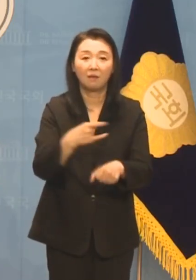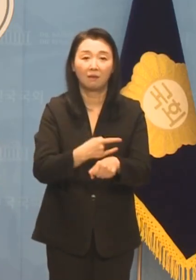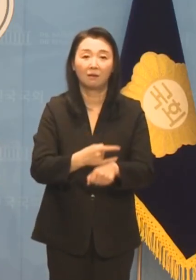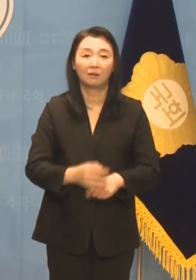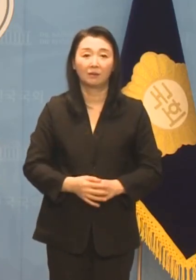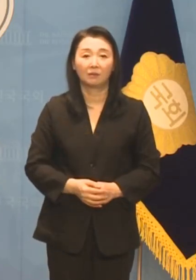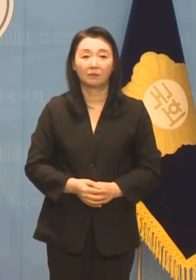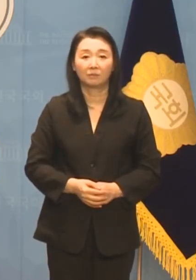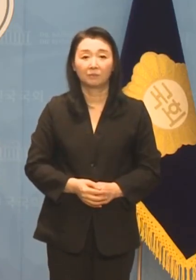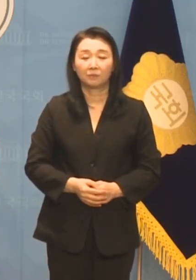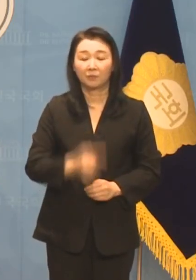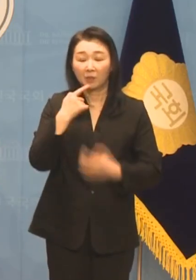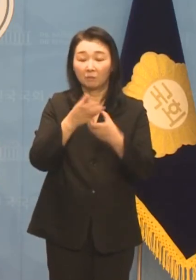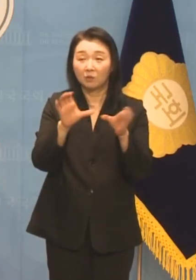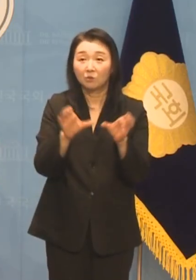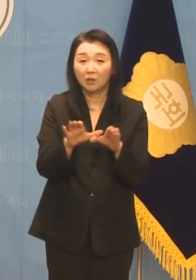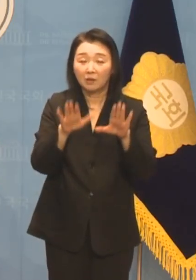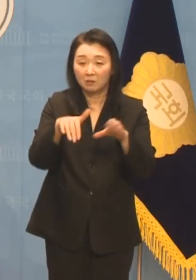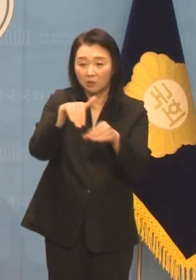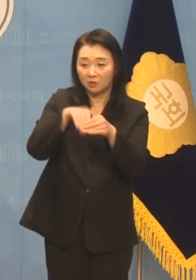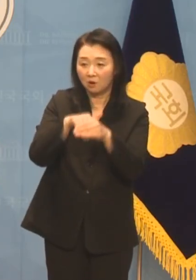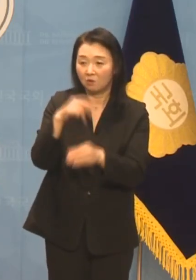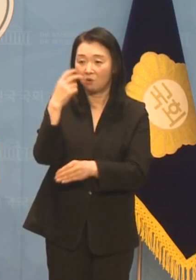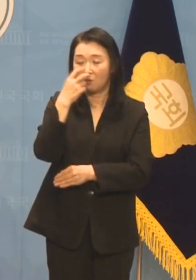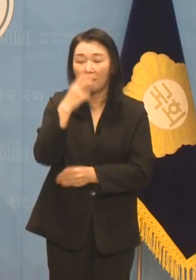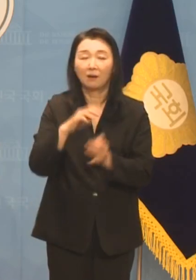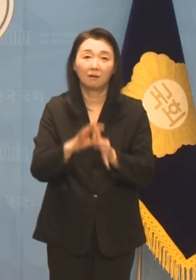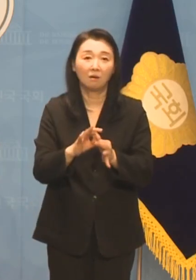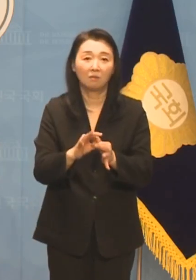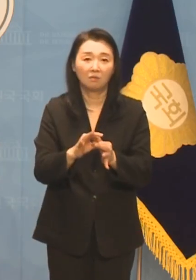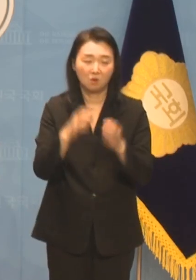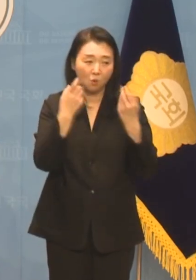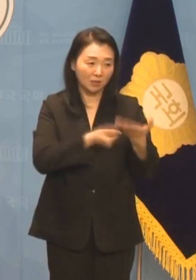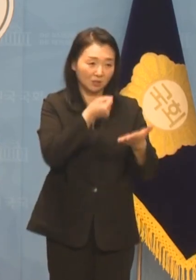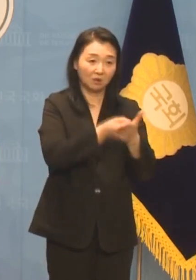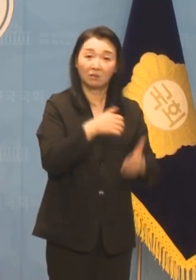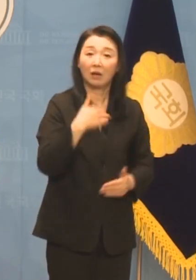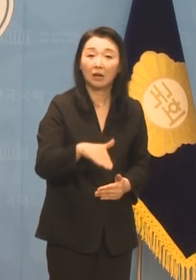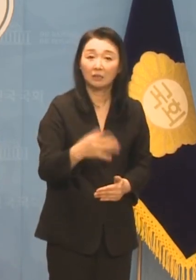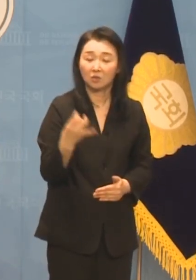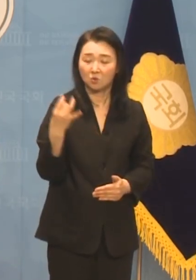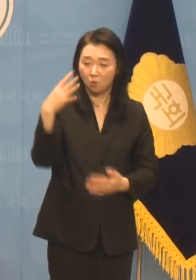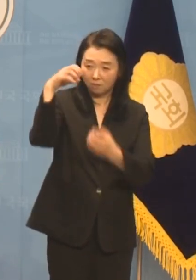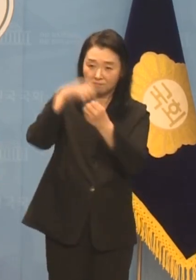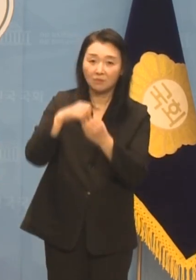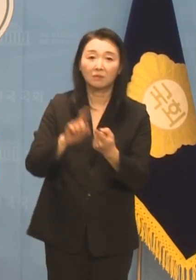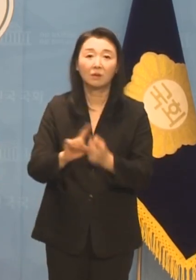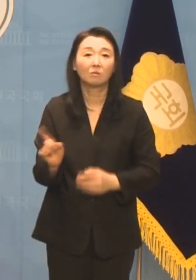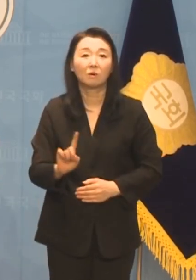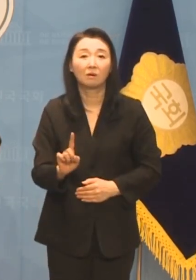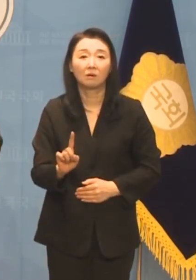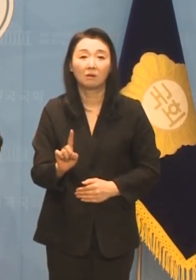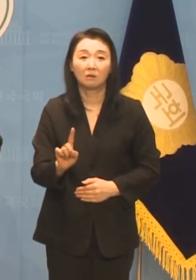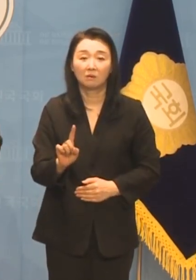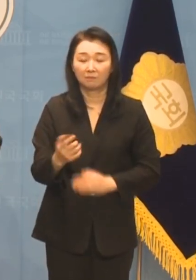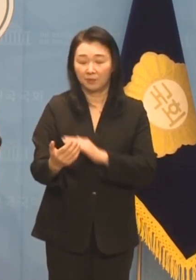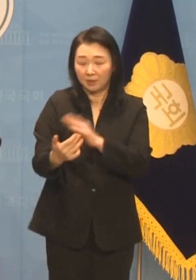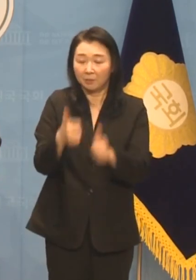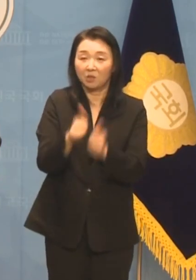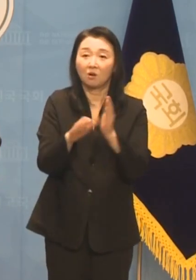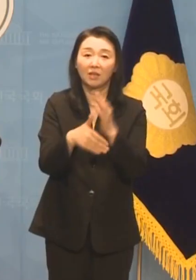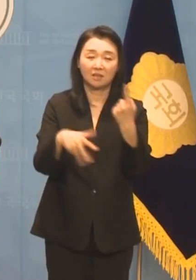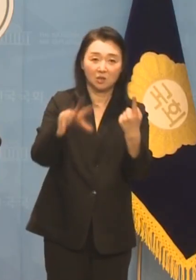셈입니다. 민주당은 아직 이번 선거 관련하여 확정하지는 않았으나 기존 관례대로라면 예비경선 1억